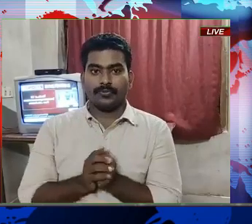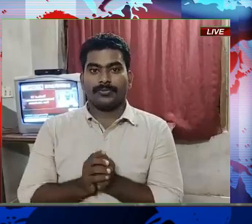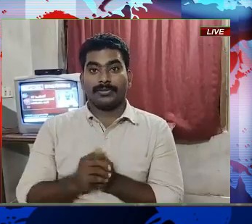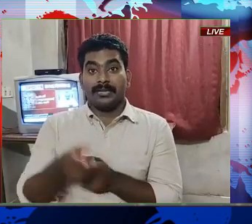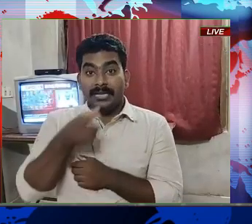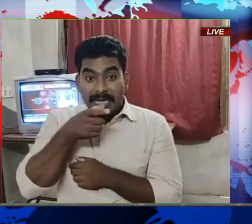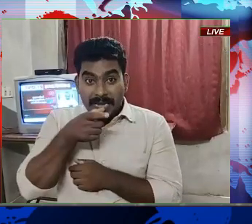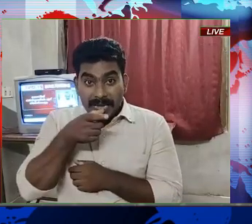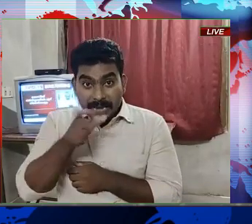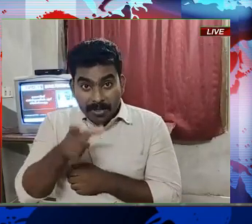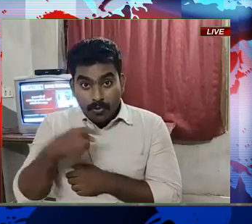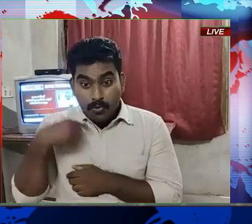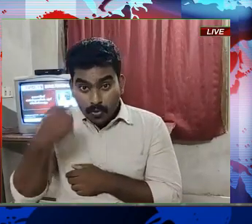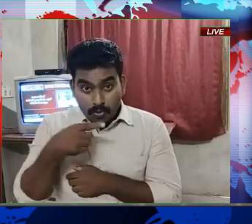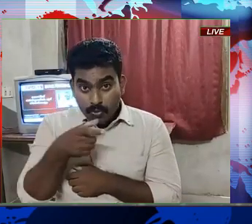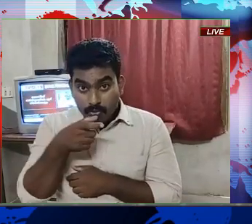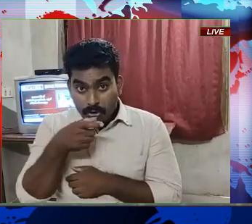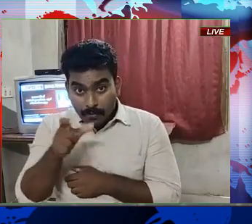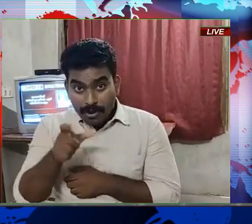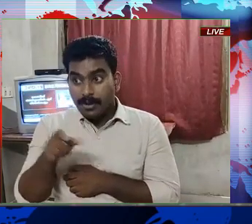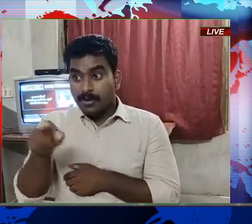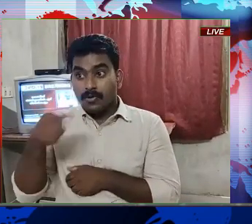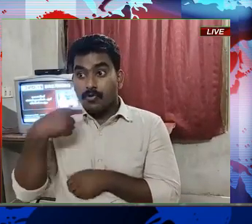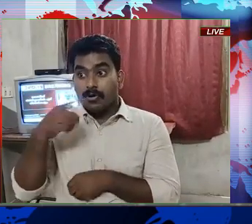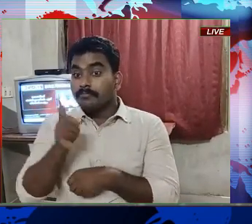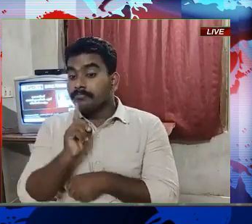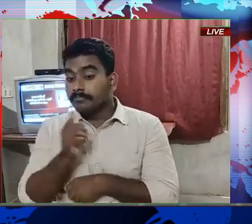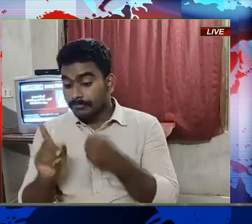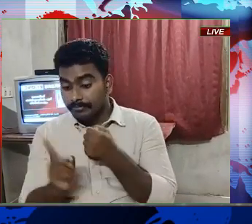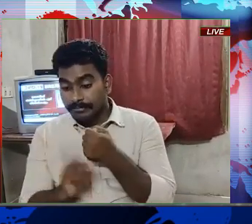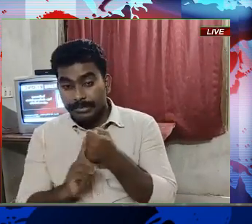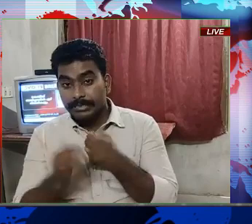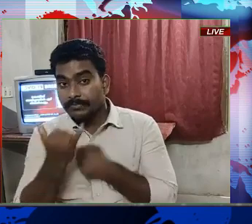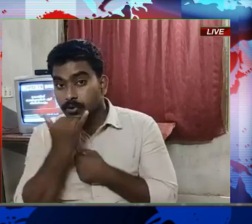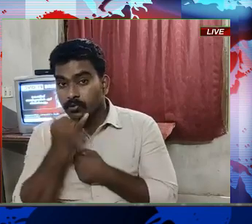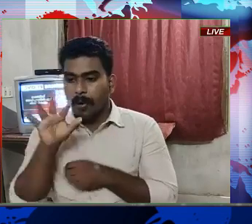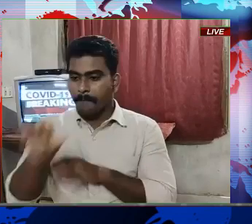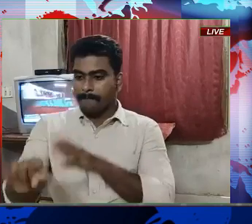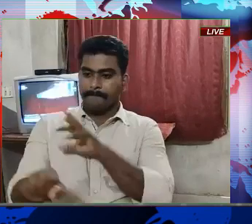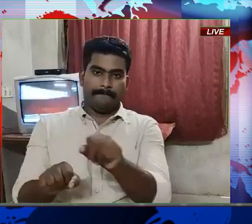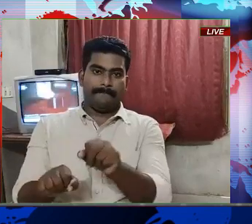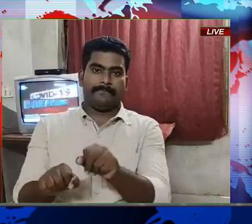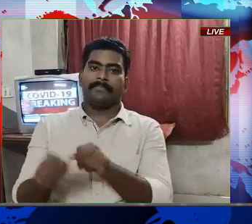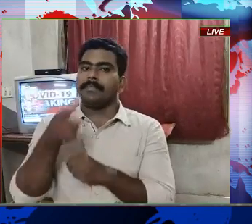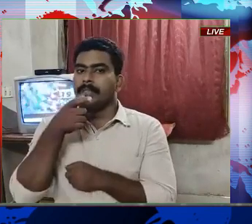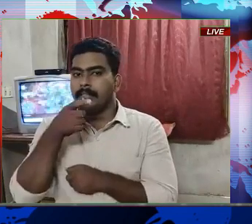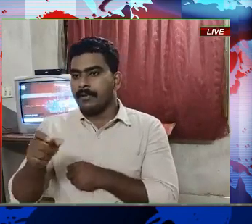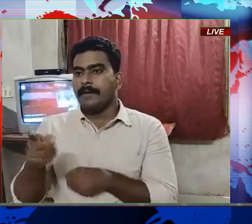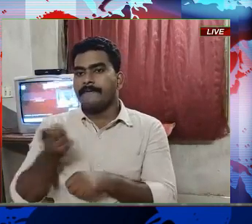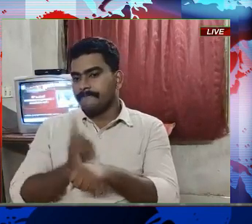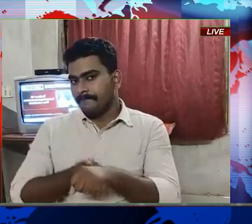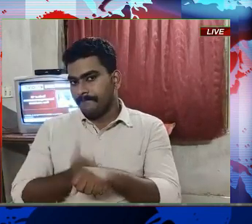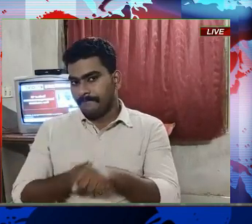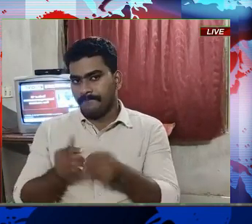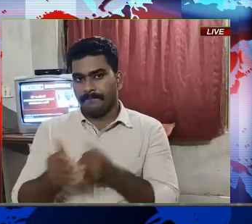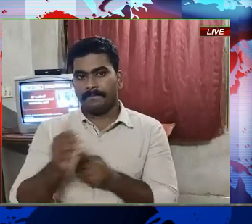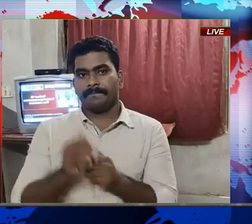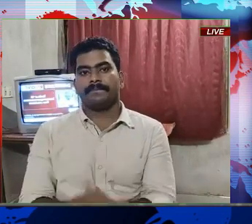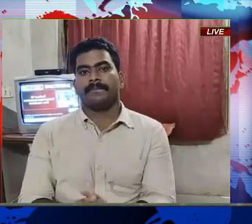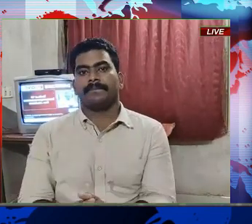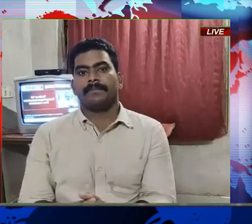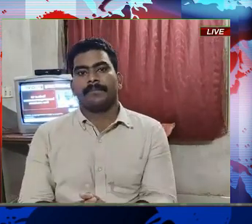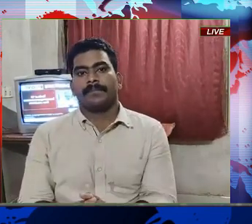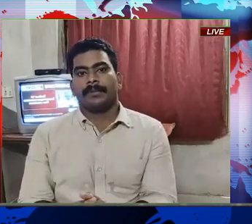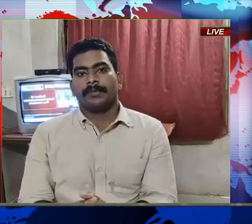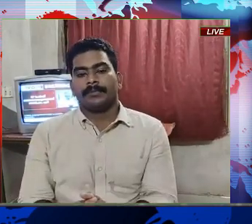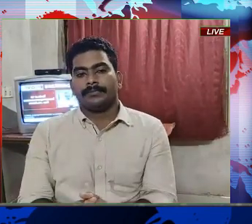സ്ട്രെയിറ്റ് ഫോർവേഡിന് ISO സർട്ടിഫിക്കറ്റ് ലഭ്യമായിരിക്കുന്നു. ഒരു പൊതുജന പരിഹാര